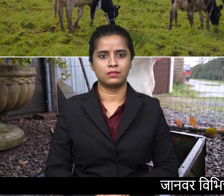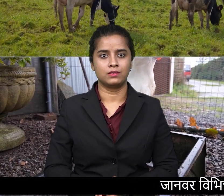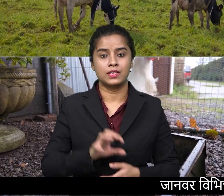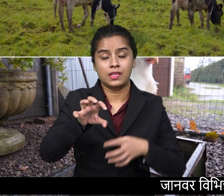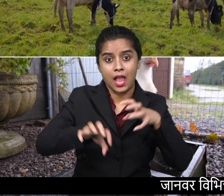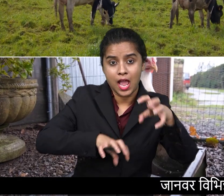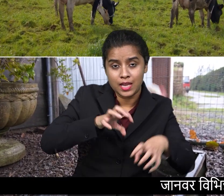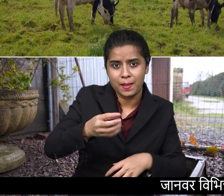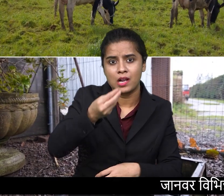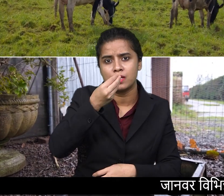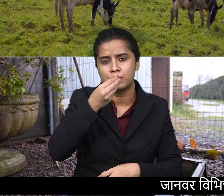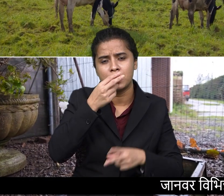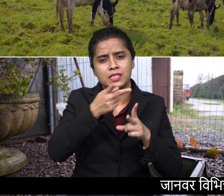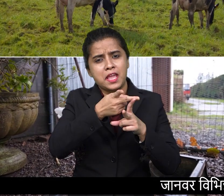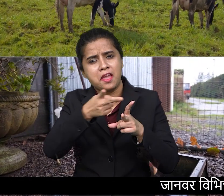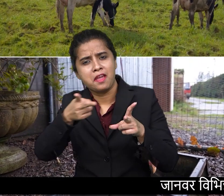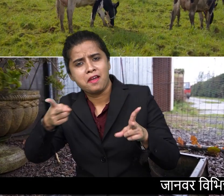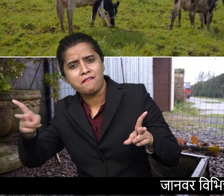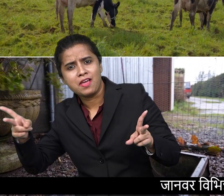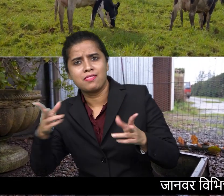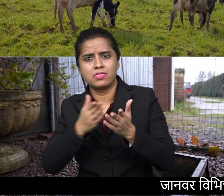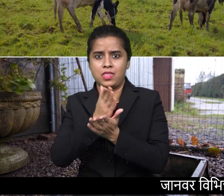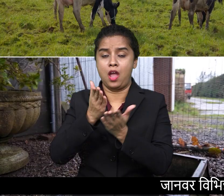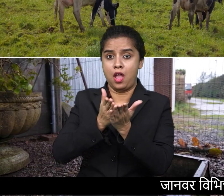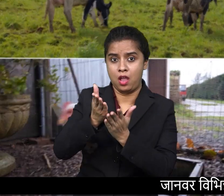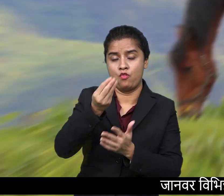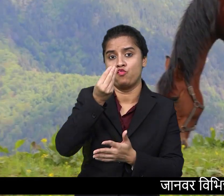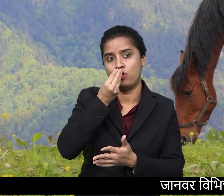जानवर विभिन्न प्रकार के भोजन खाते हैं।